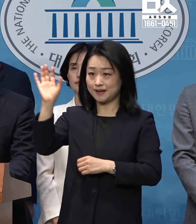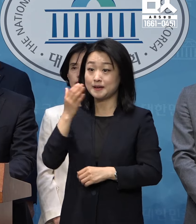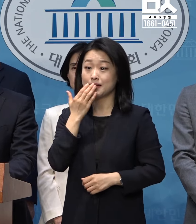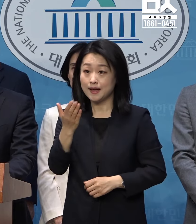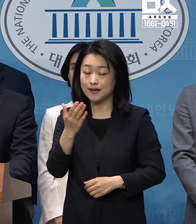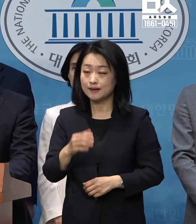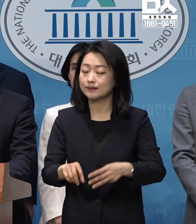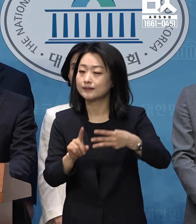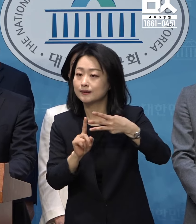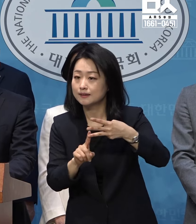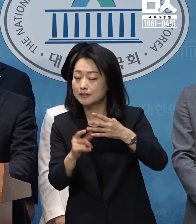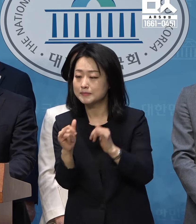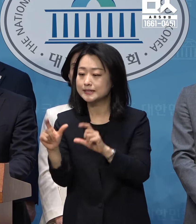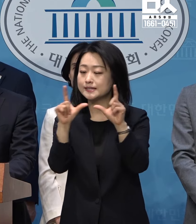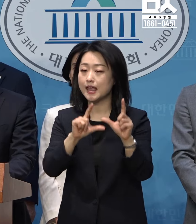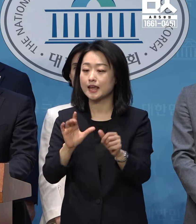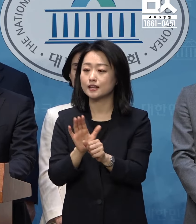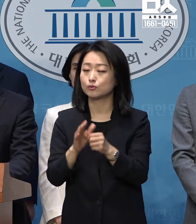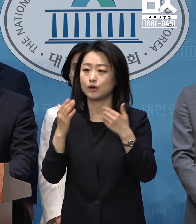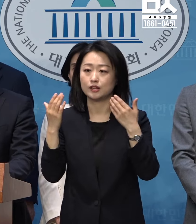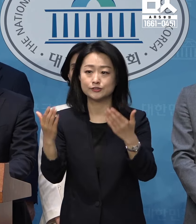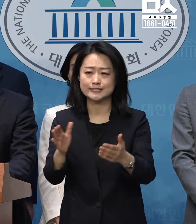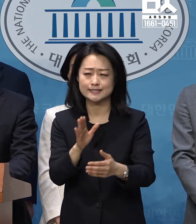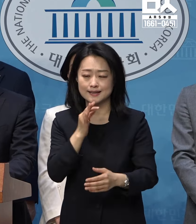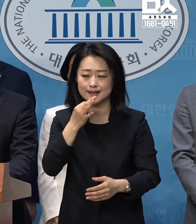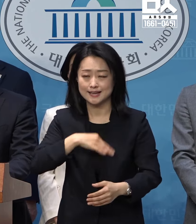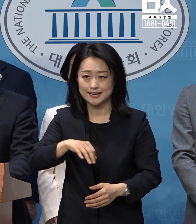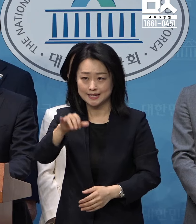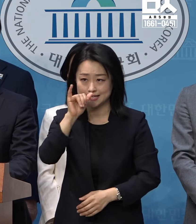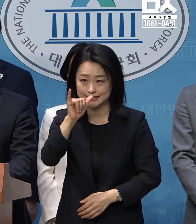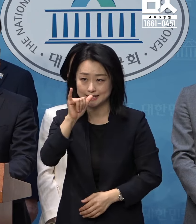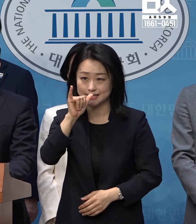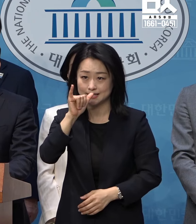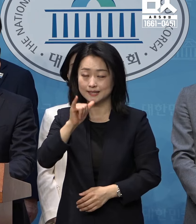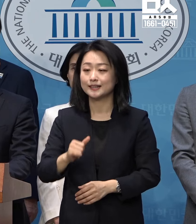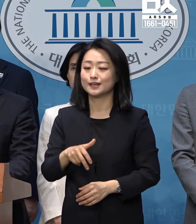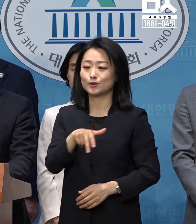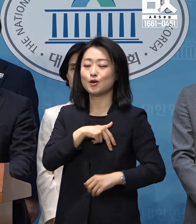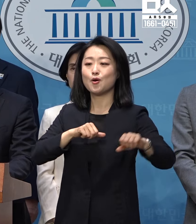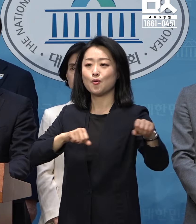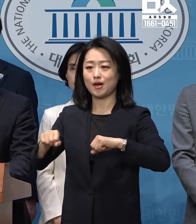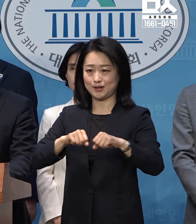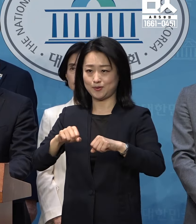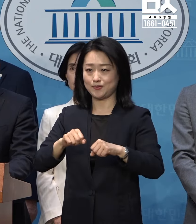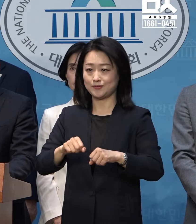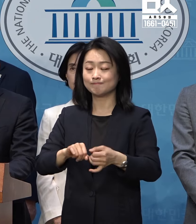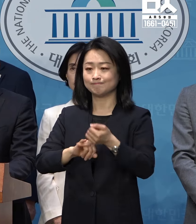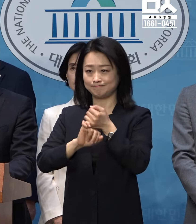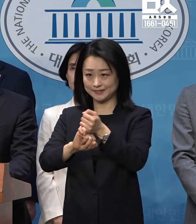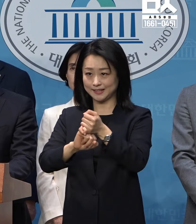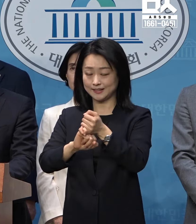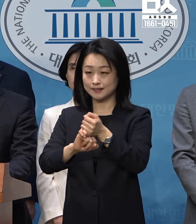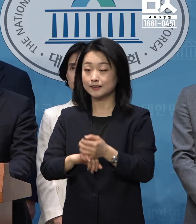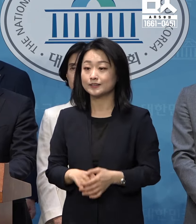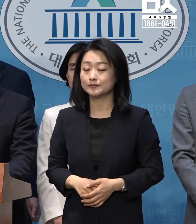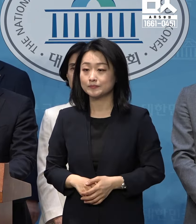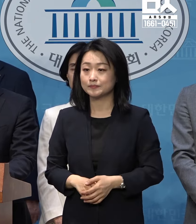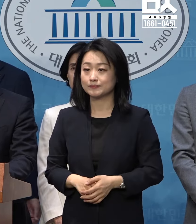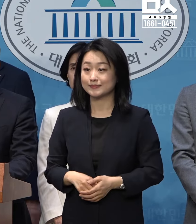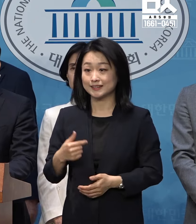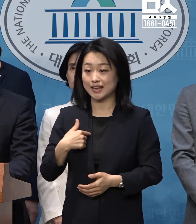셋째, 민생에 도움이 되는 실용적이고 효능감 있는 의정활동을 하겠습니다. 앞서 법무부